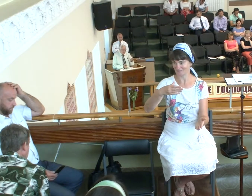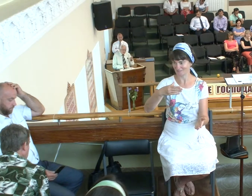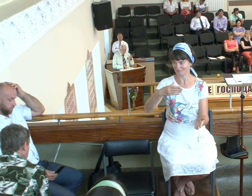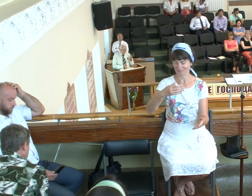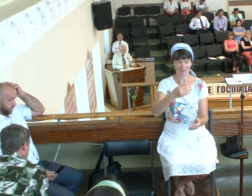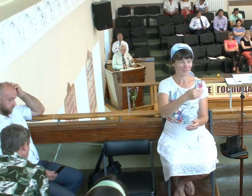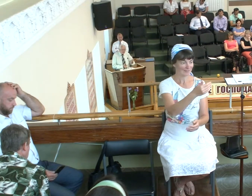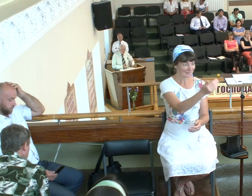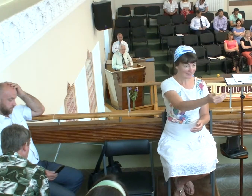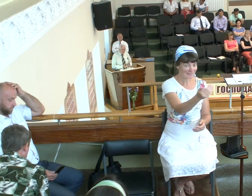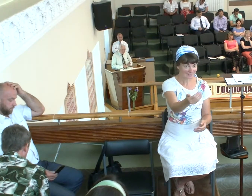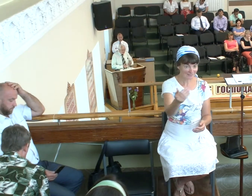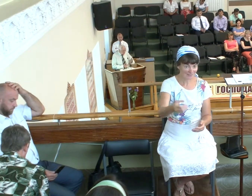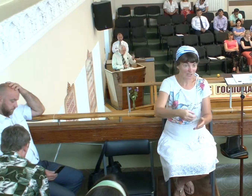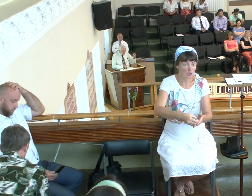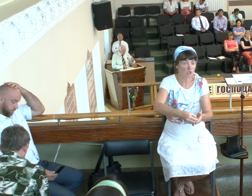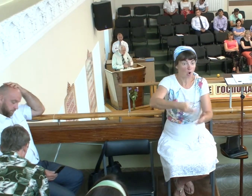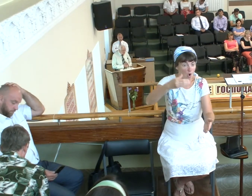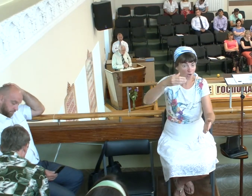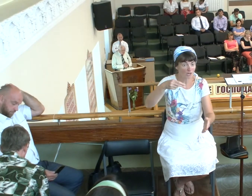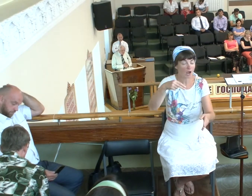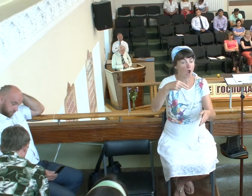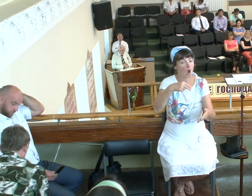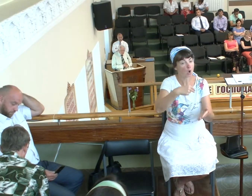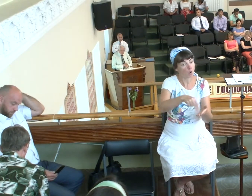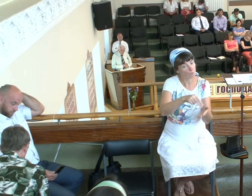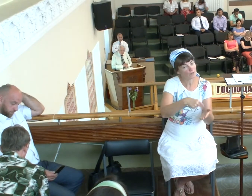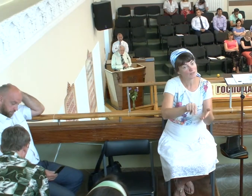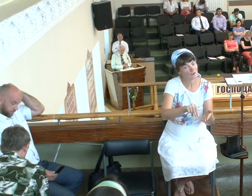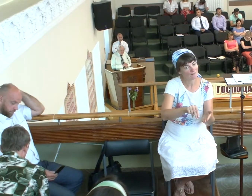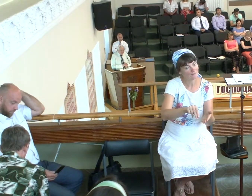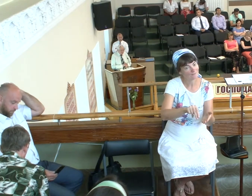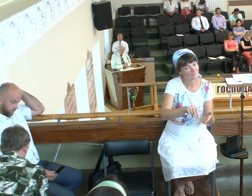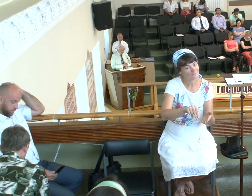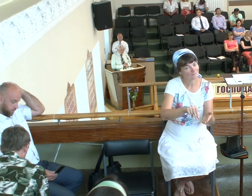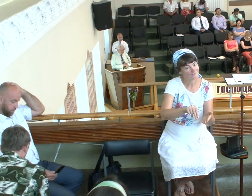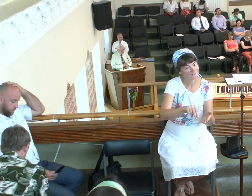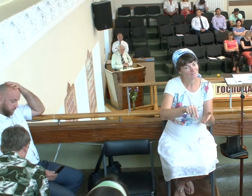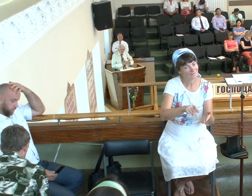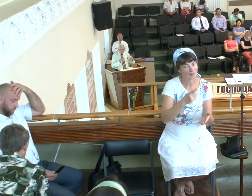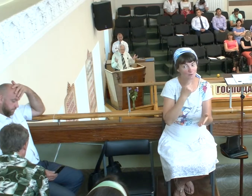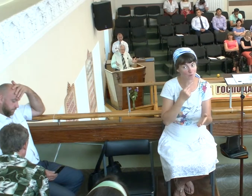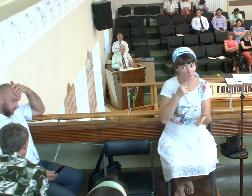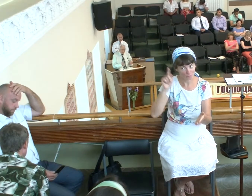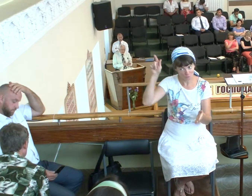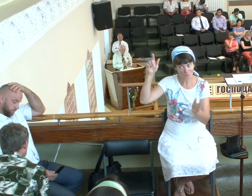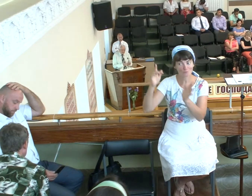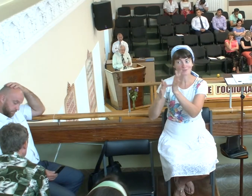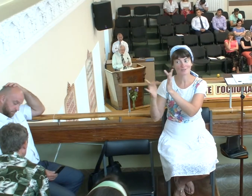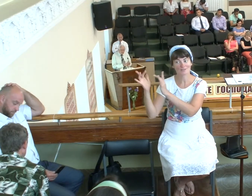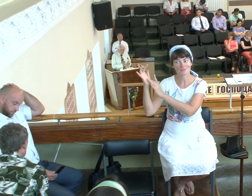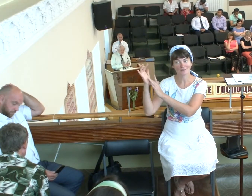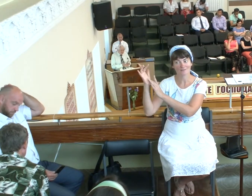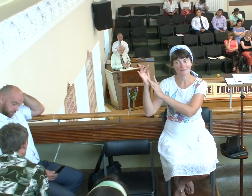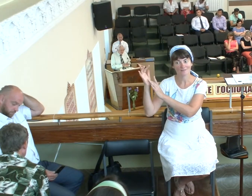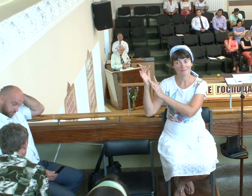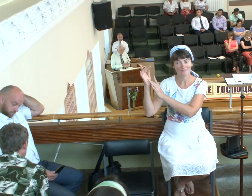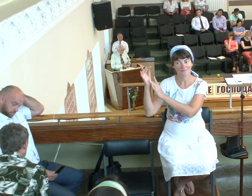дорого купленная жемчужина, она была ценна для того купца, как вы думаете? Все продал, купил